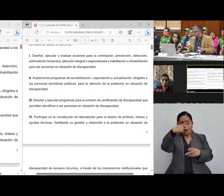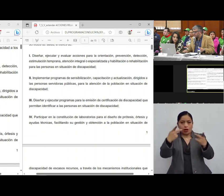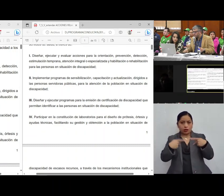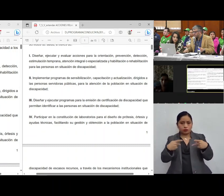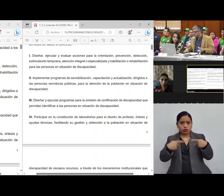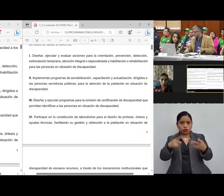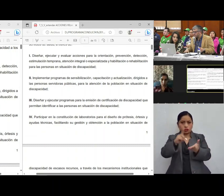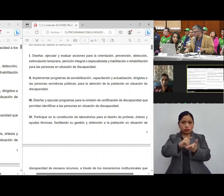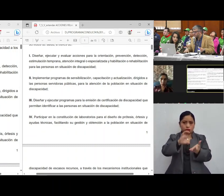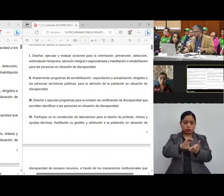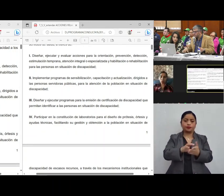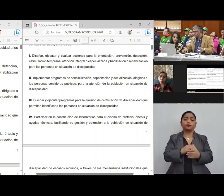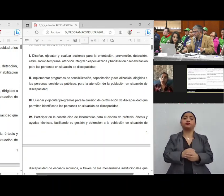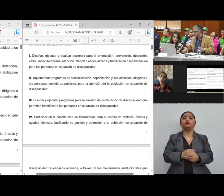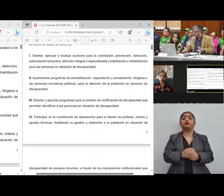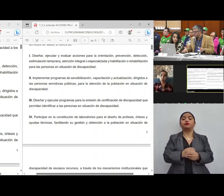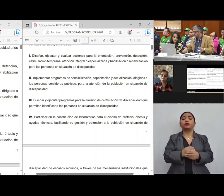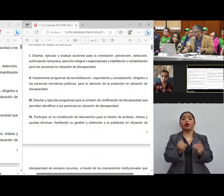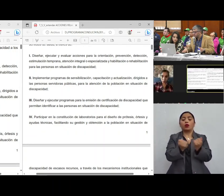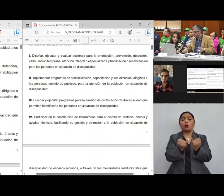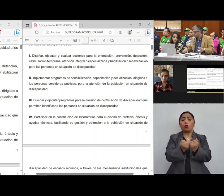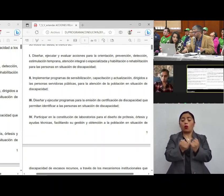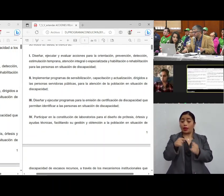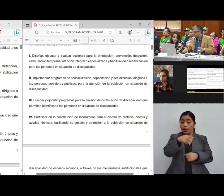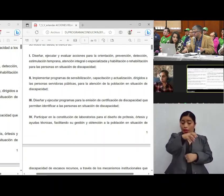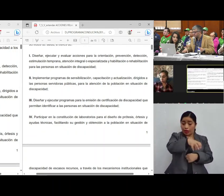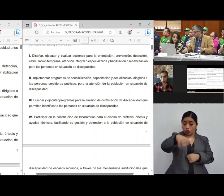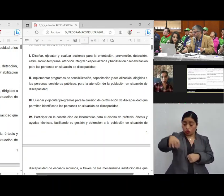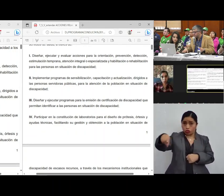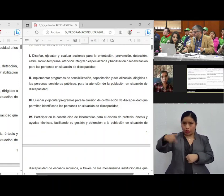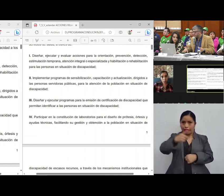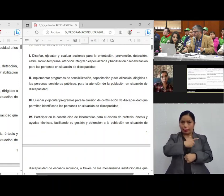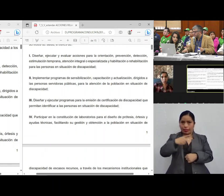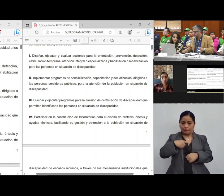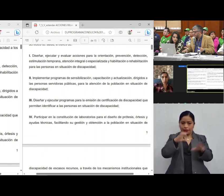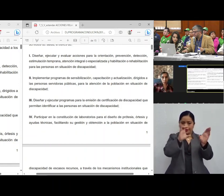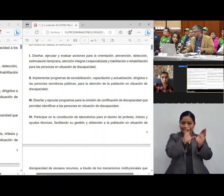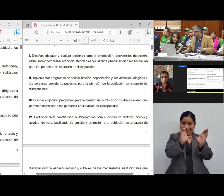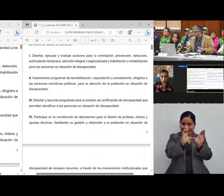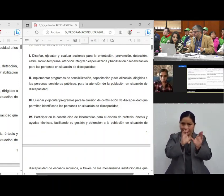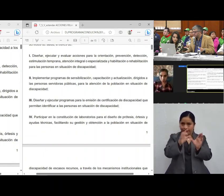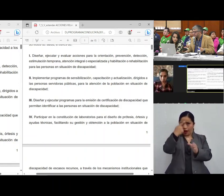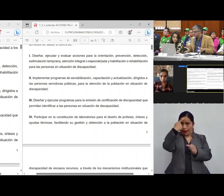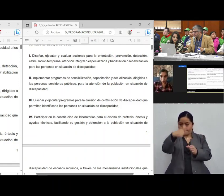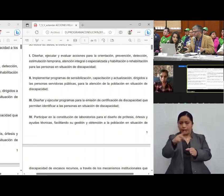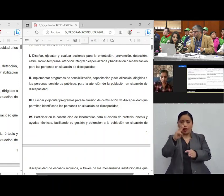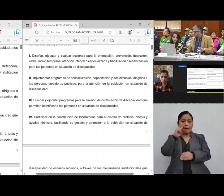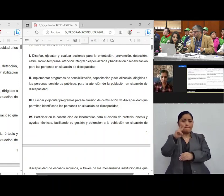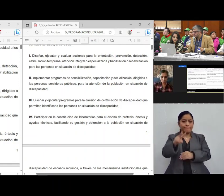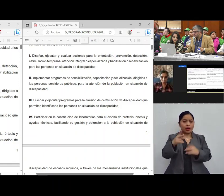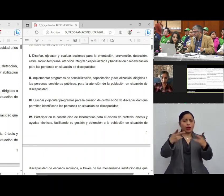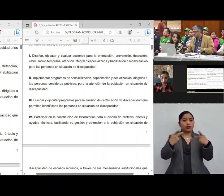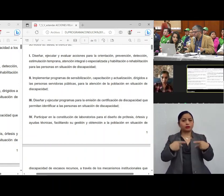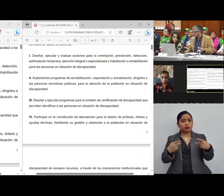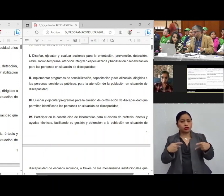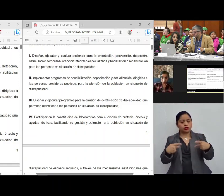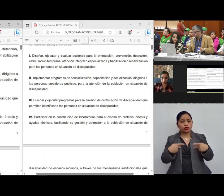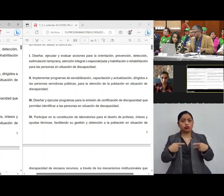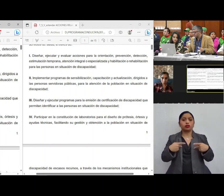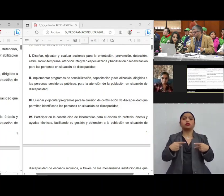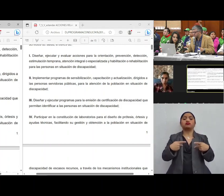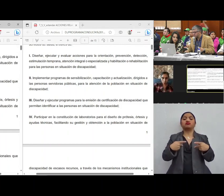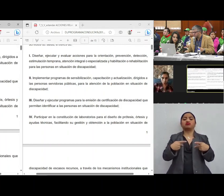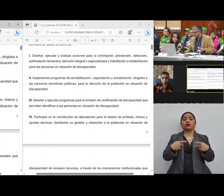ejecutar programas para la emisión de certificación de discapacidad que permitan identificar a las personas en situación